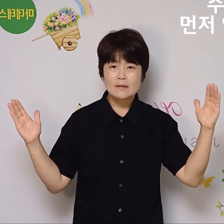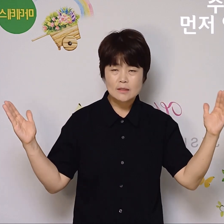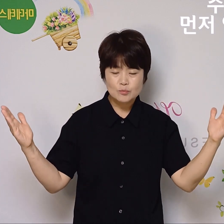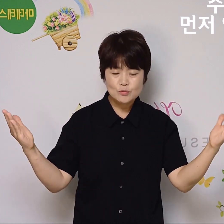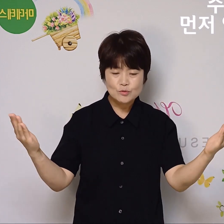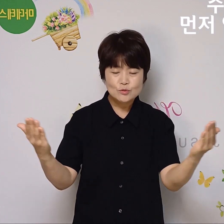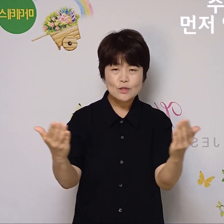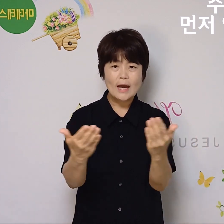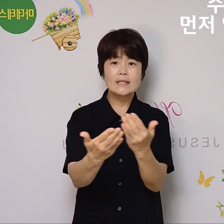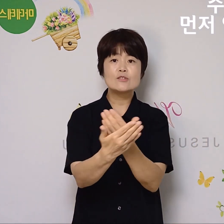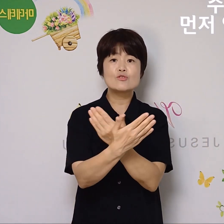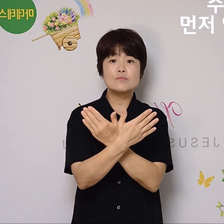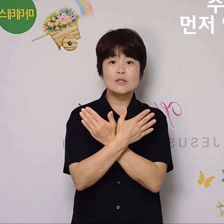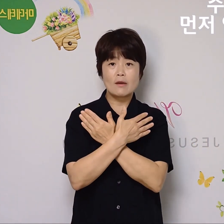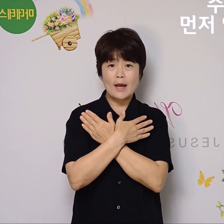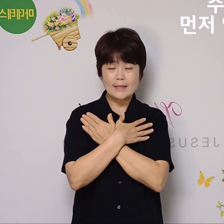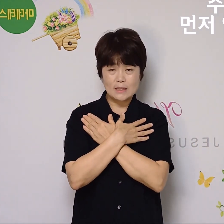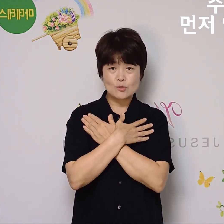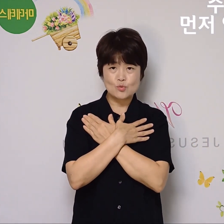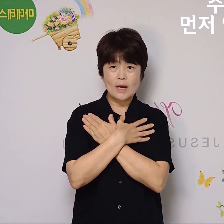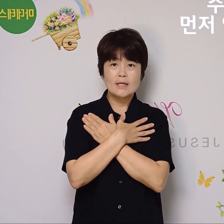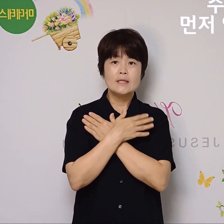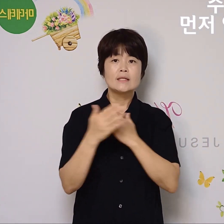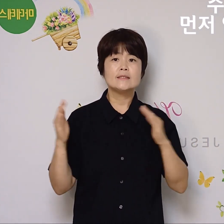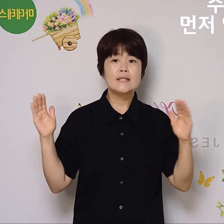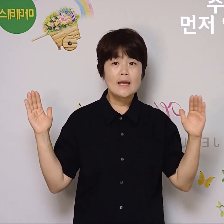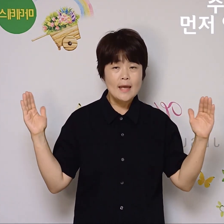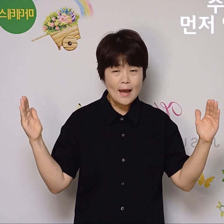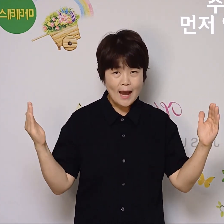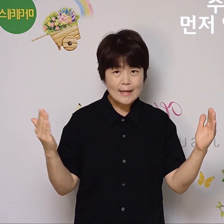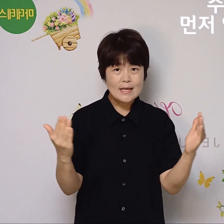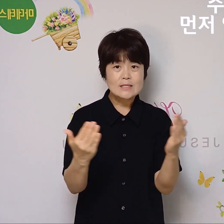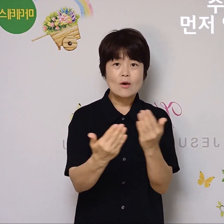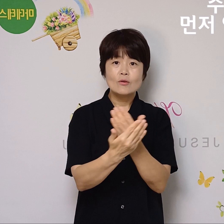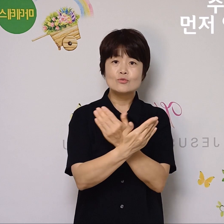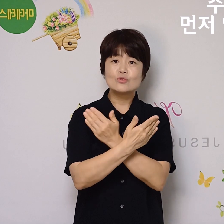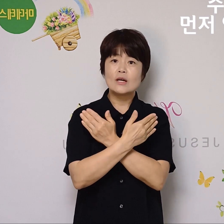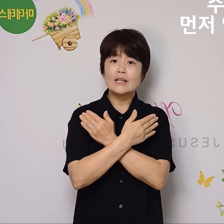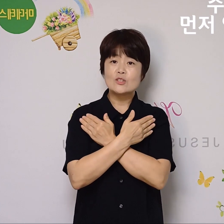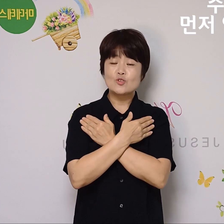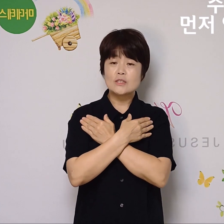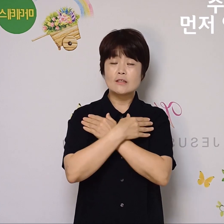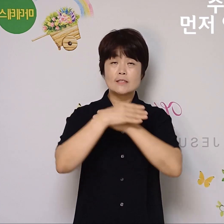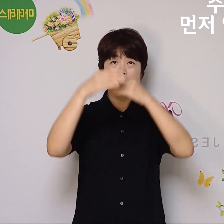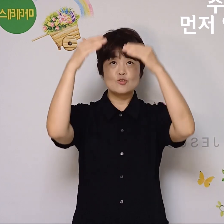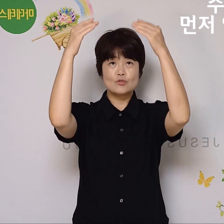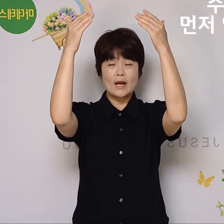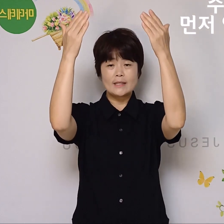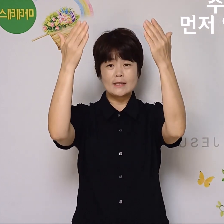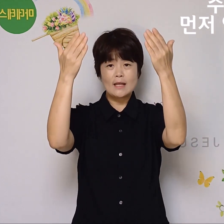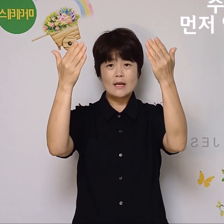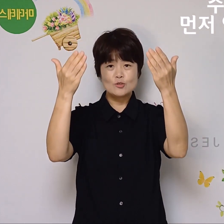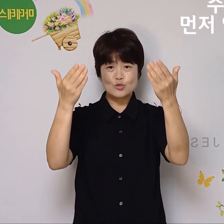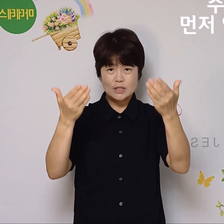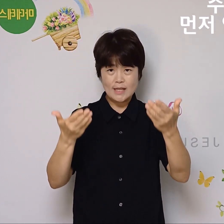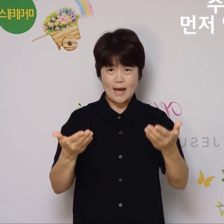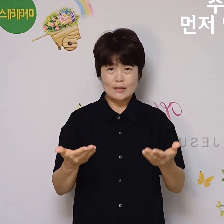이렇게 품으로 안아주시면 돼요. 안다수와. 근데 안아서 누가 안아주시는 거잖아요. 안아주시다.